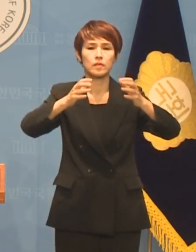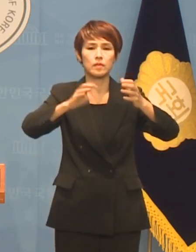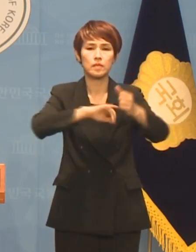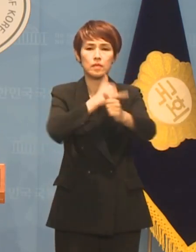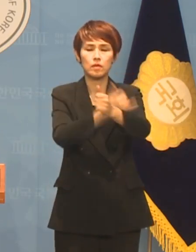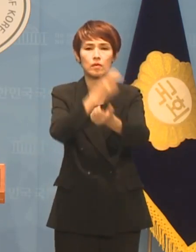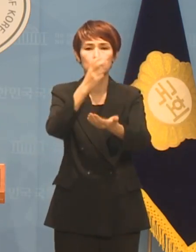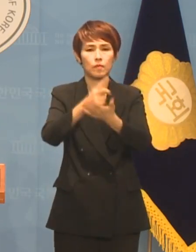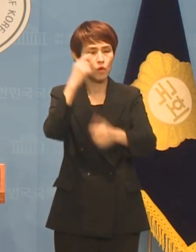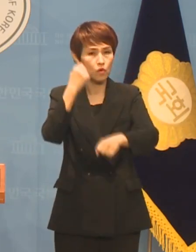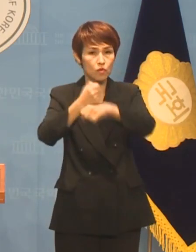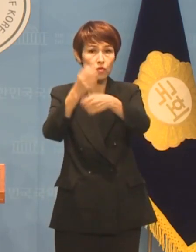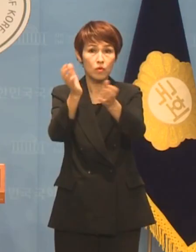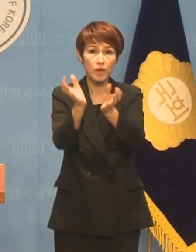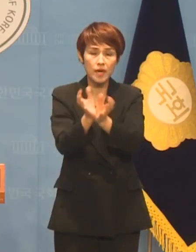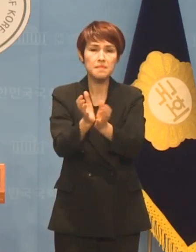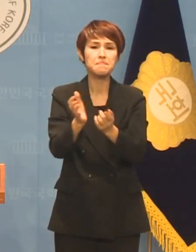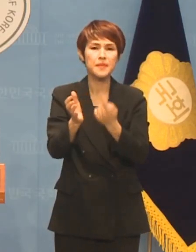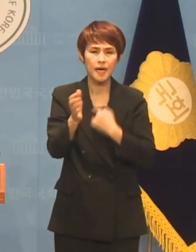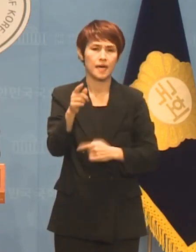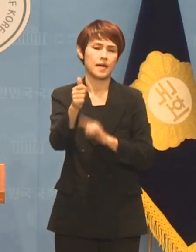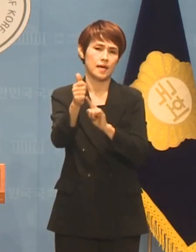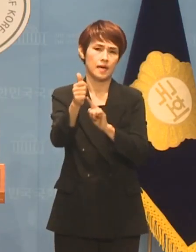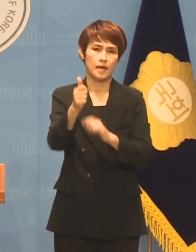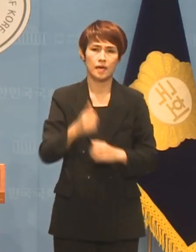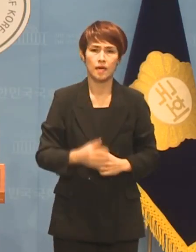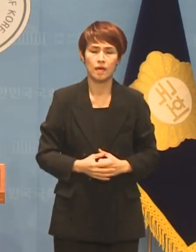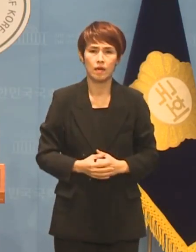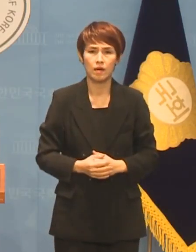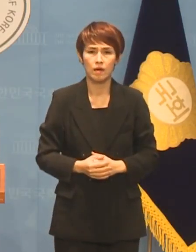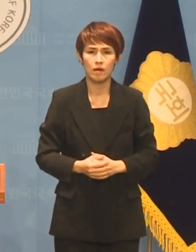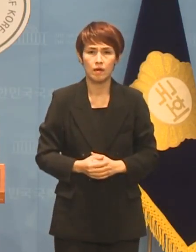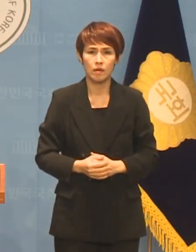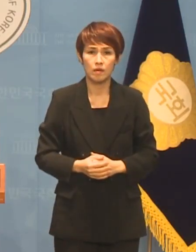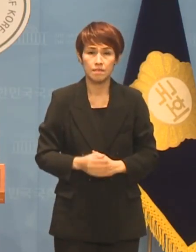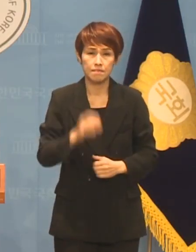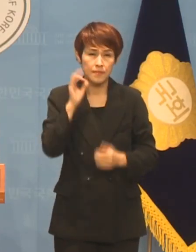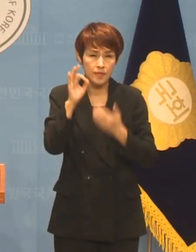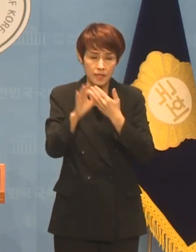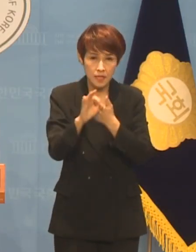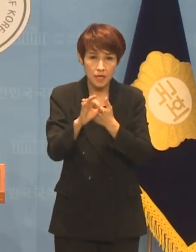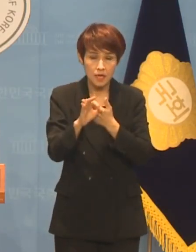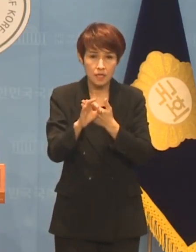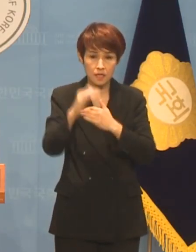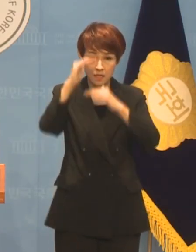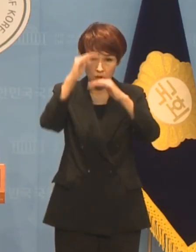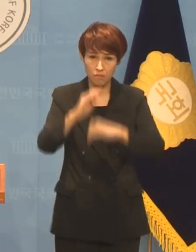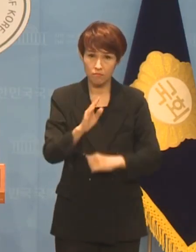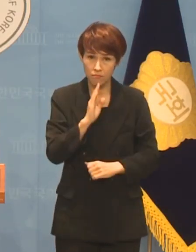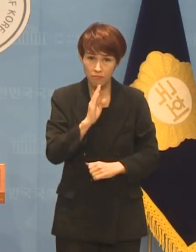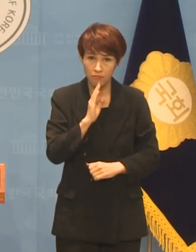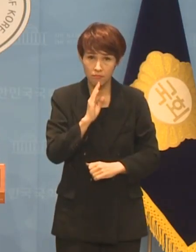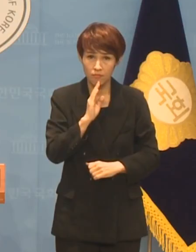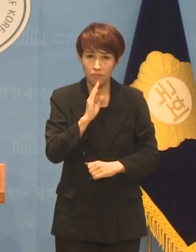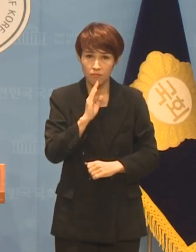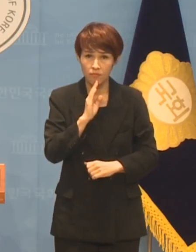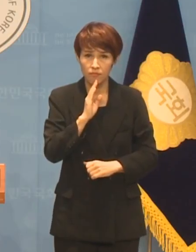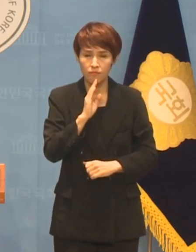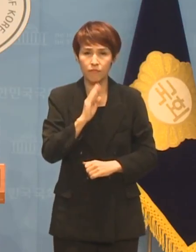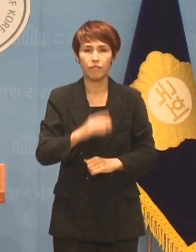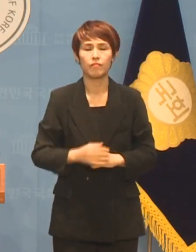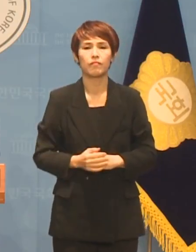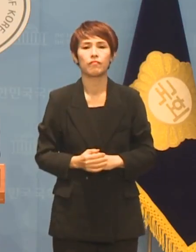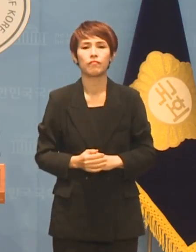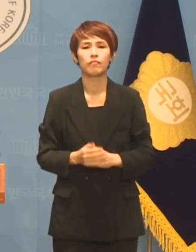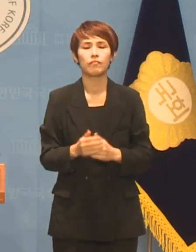국제인권법연구회 출신이라는 언론 보도가 있었는데, 만일 사실이라면 법원